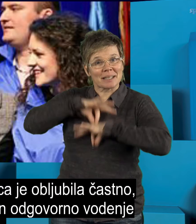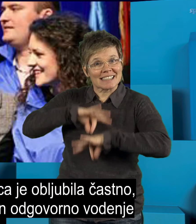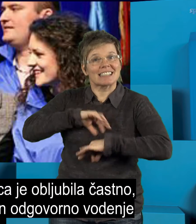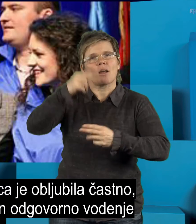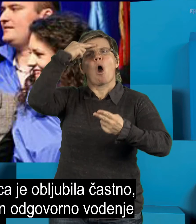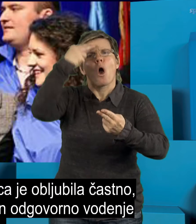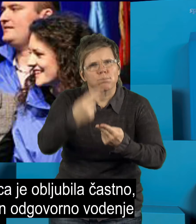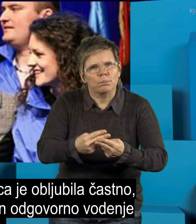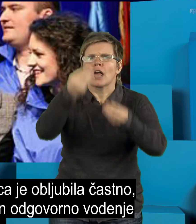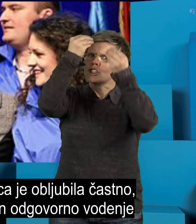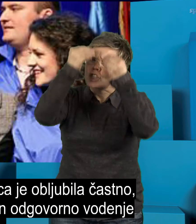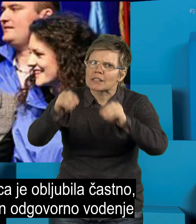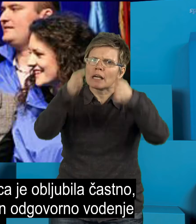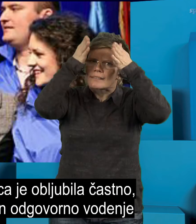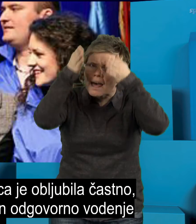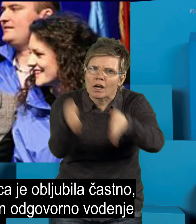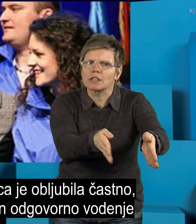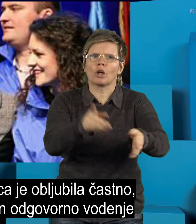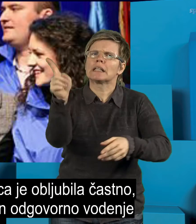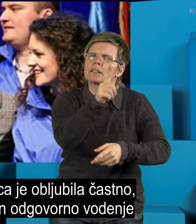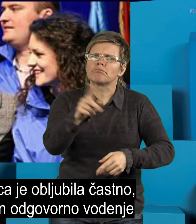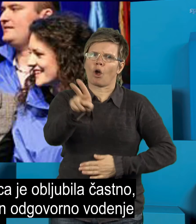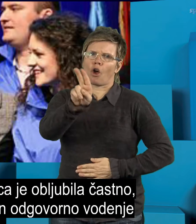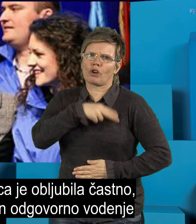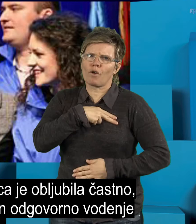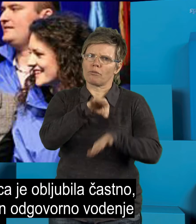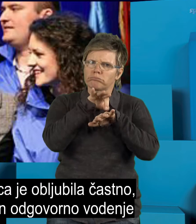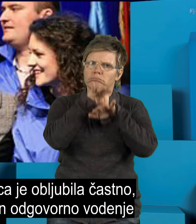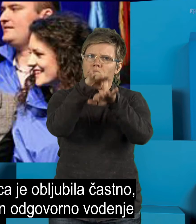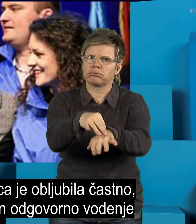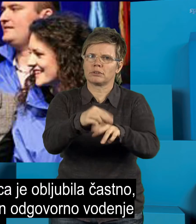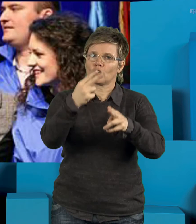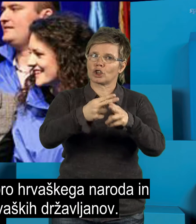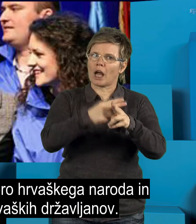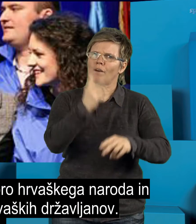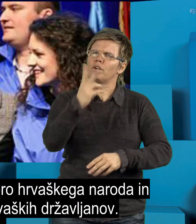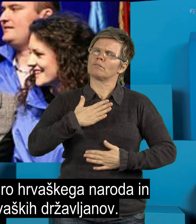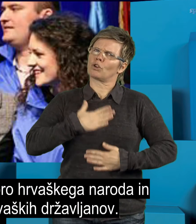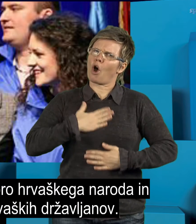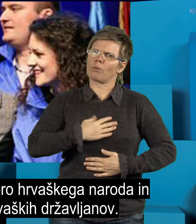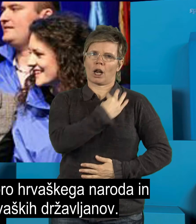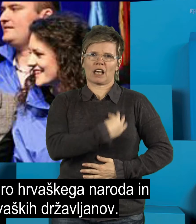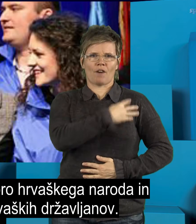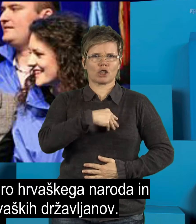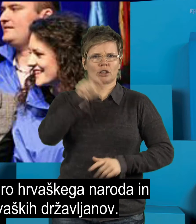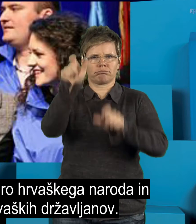Predsednica je obljubila častno, zavestno in odgovorno vodenje države v dobro hrvaškega naroda in vseh